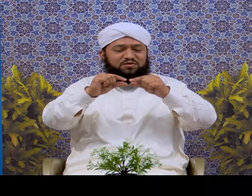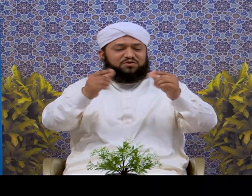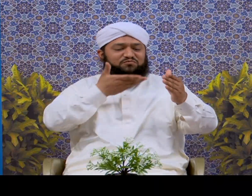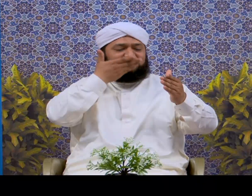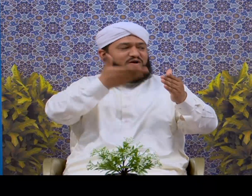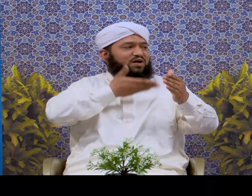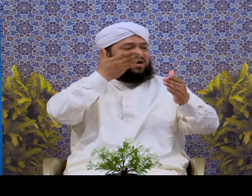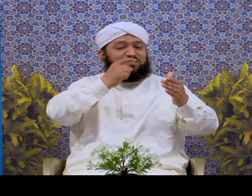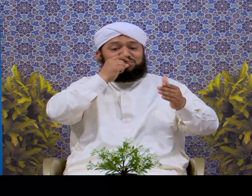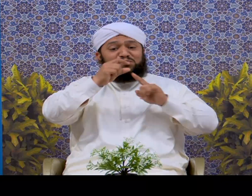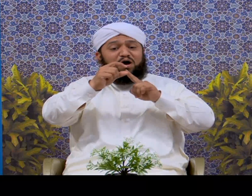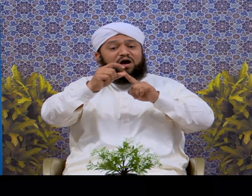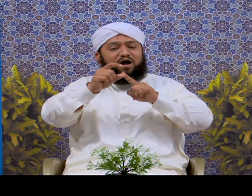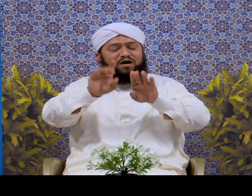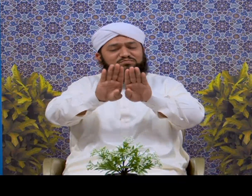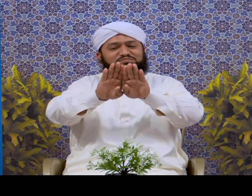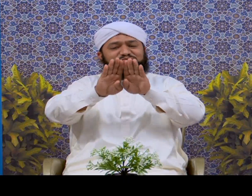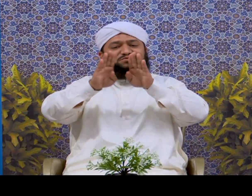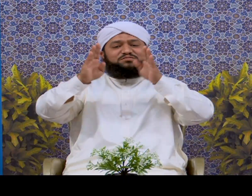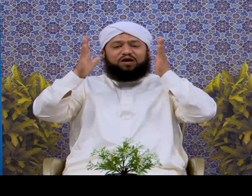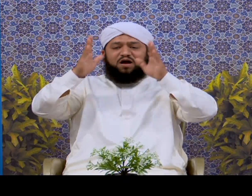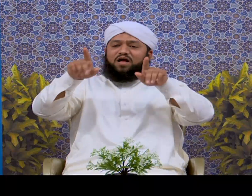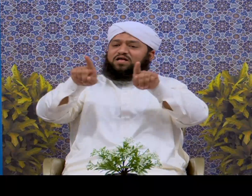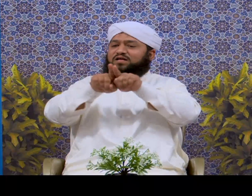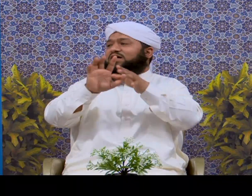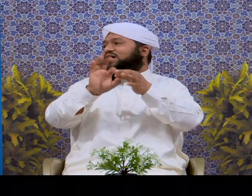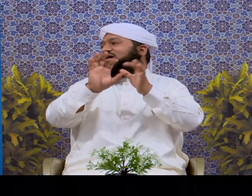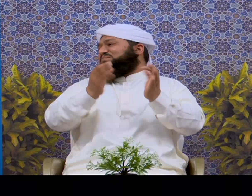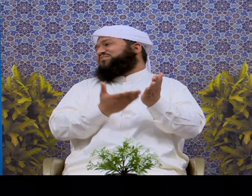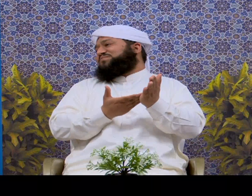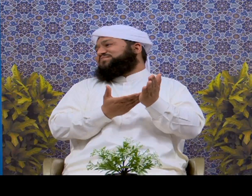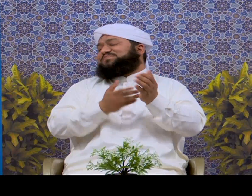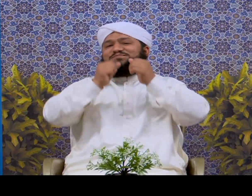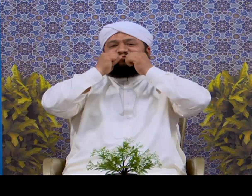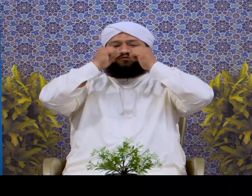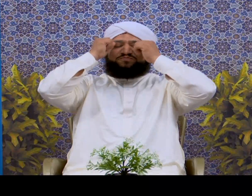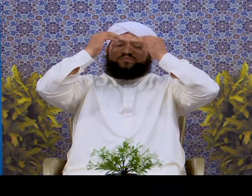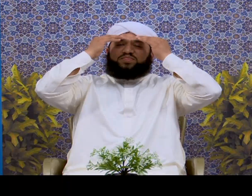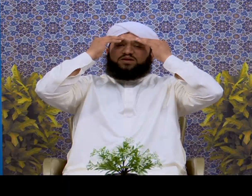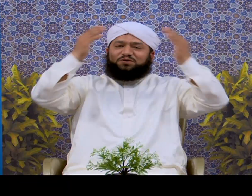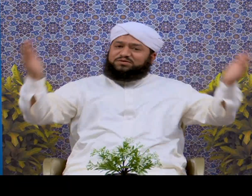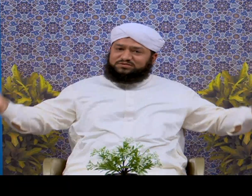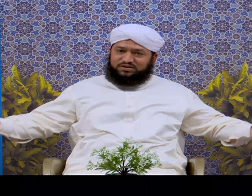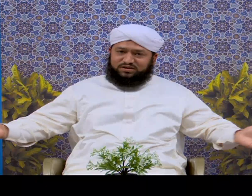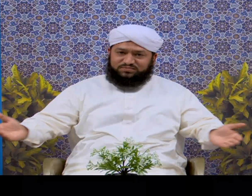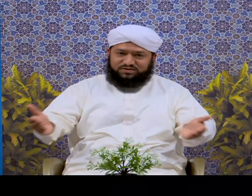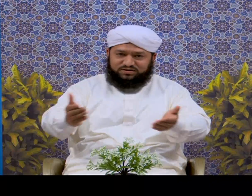گیا روزہ عبادت کا دروازہ ہے۔ صلو علی الحبیب صلی اللہ علی محمد صلی اللہ